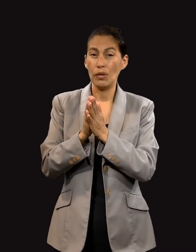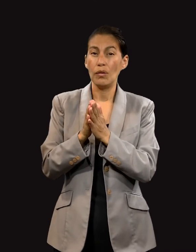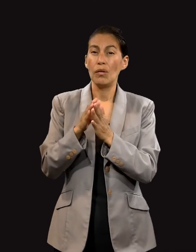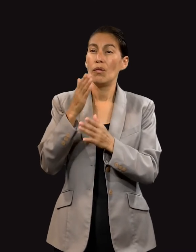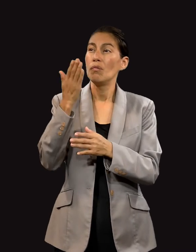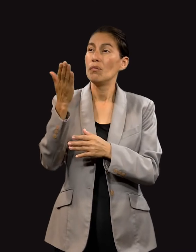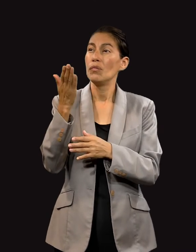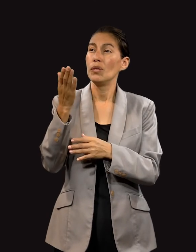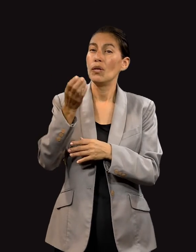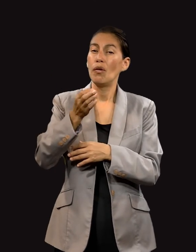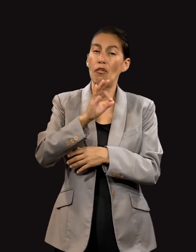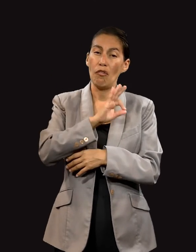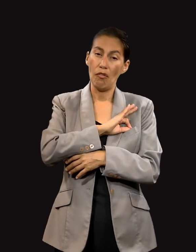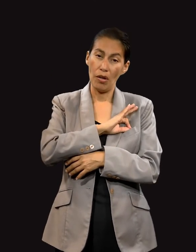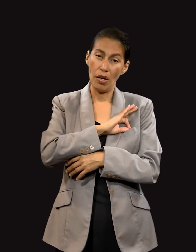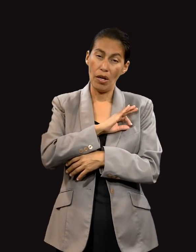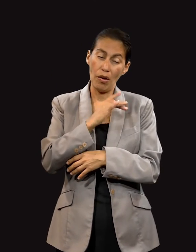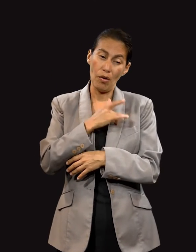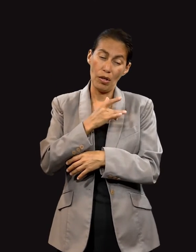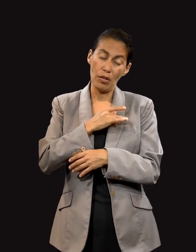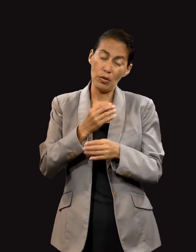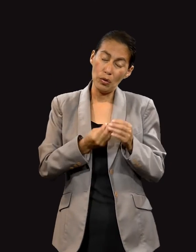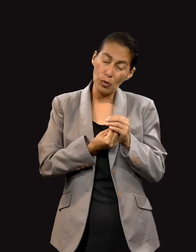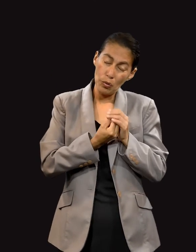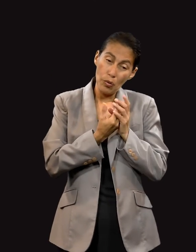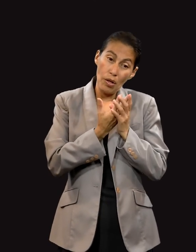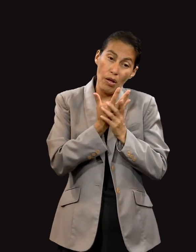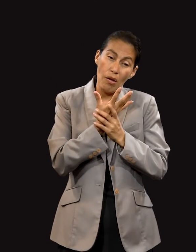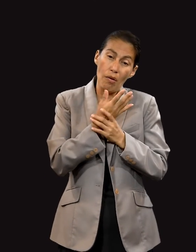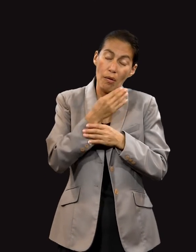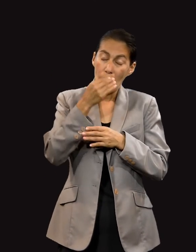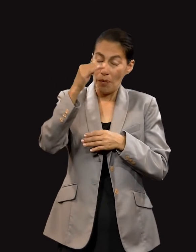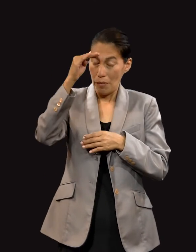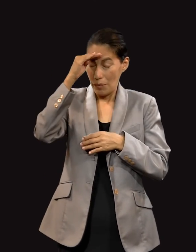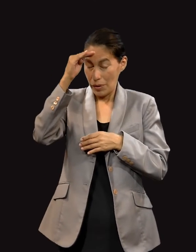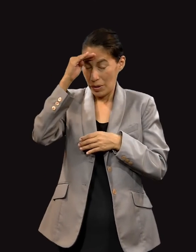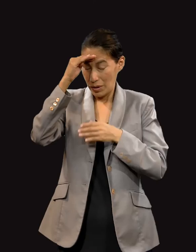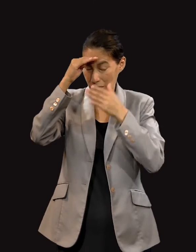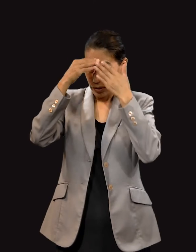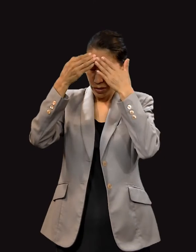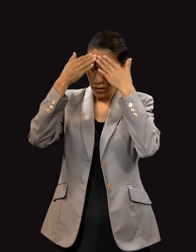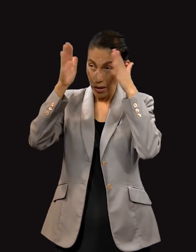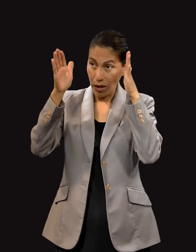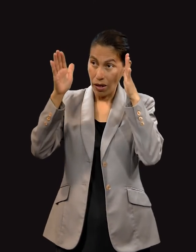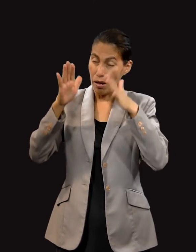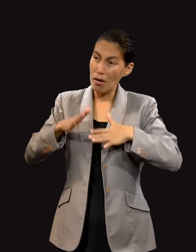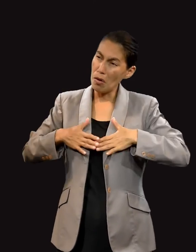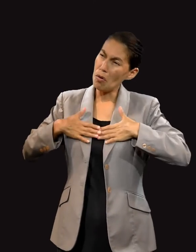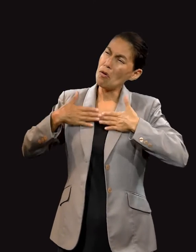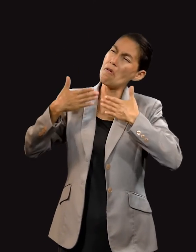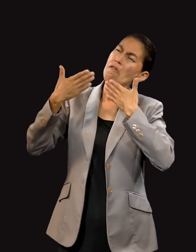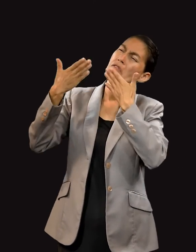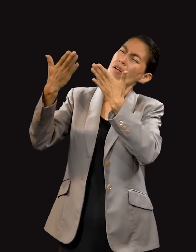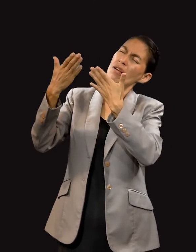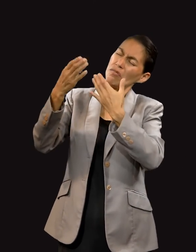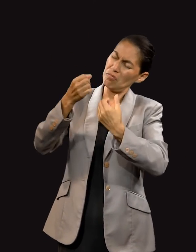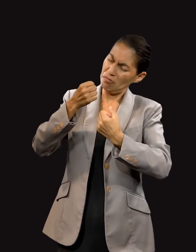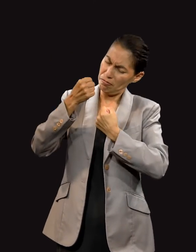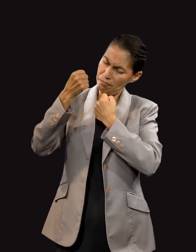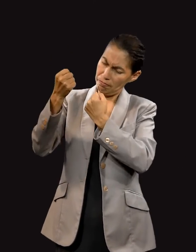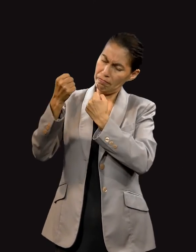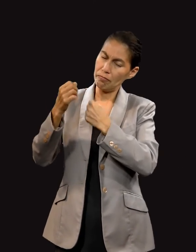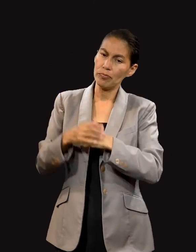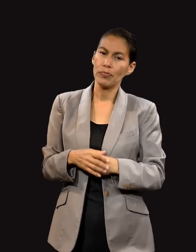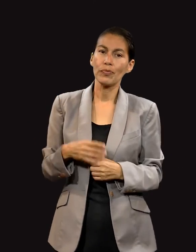pido su oración por mi fe, por un nuevo corazón. Amén. Y una nuevamente, aprender a